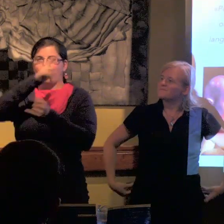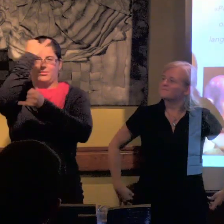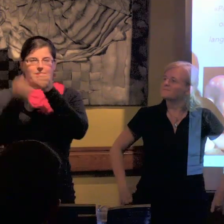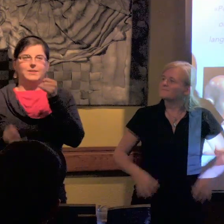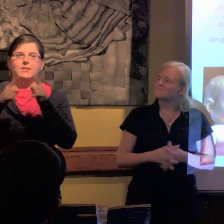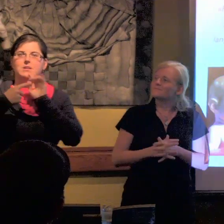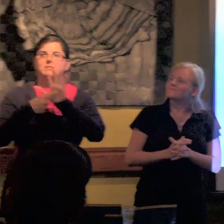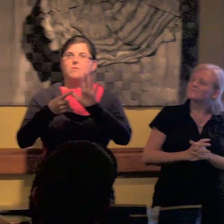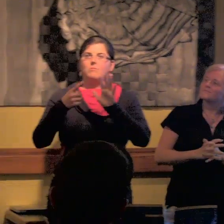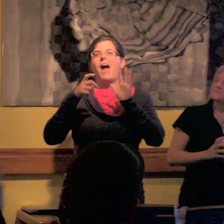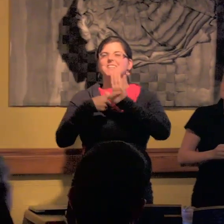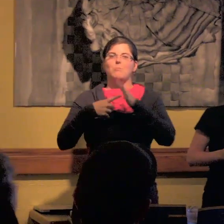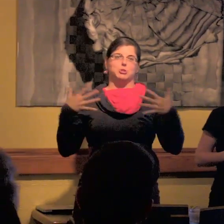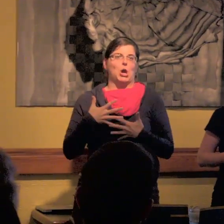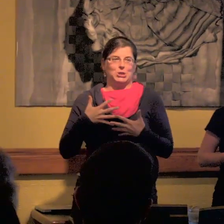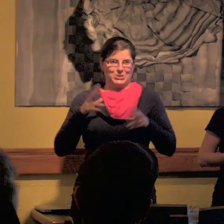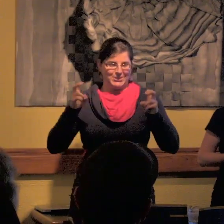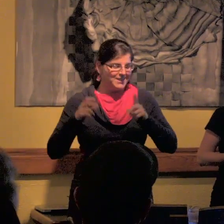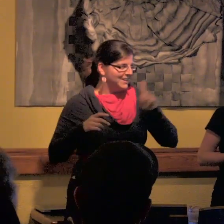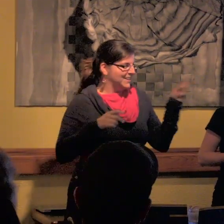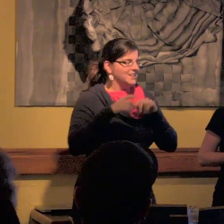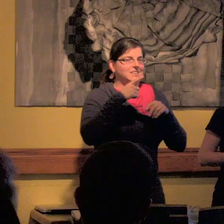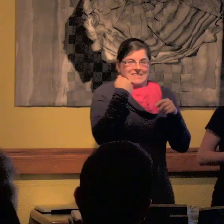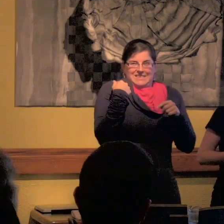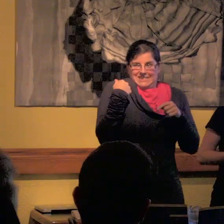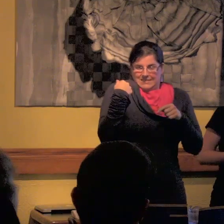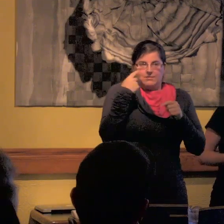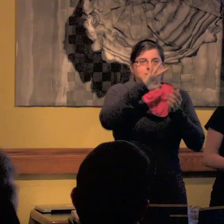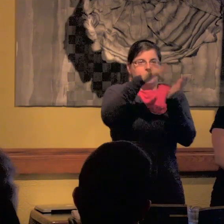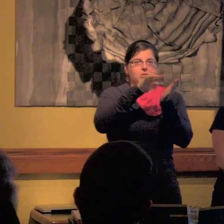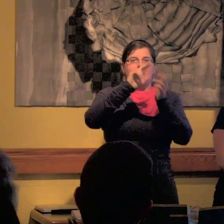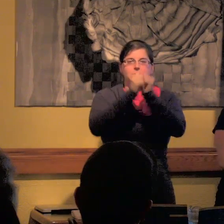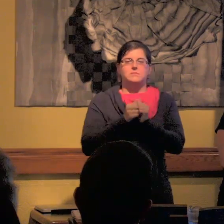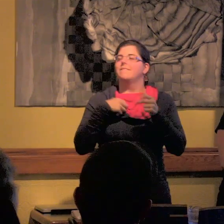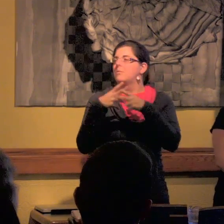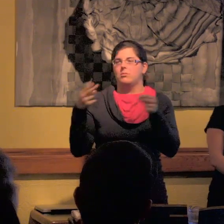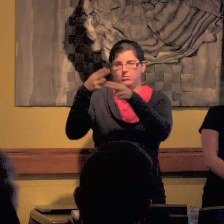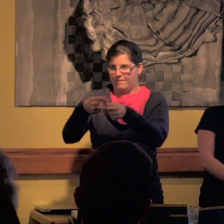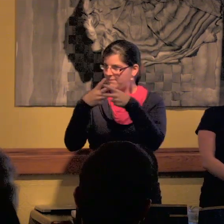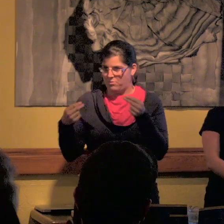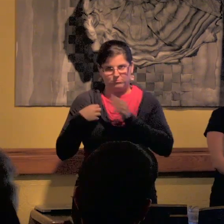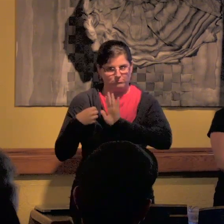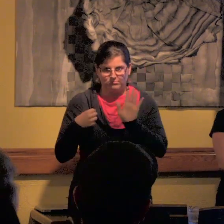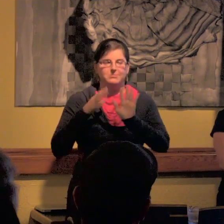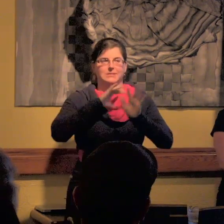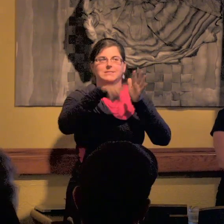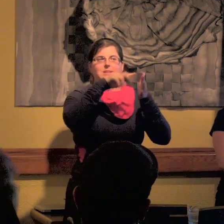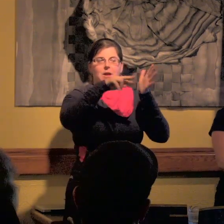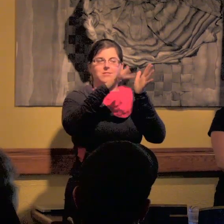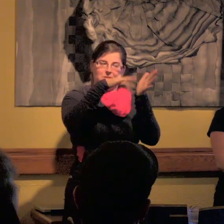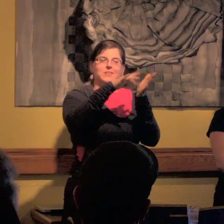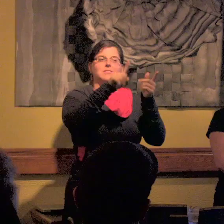faire tomber malgré le fait qu'on a des preuves scientifiques. Pour vous donner un autre exemple, un exemple choc, c'était dans un centre de réadaptation